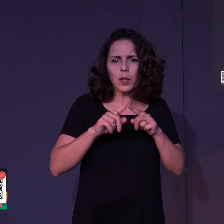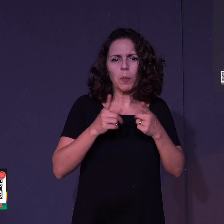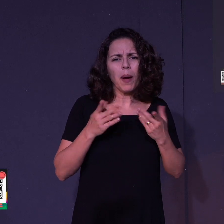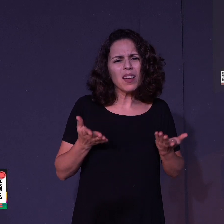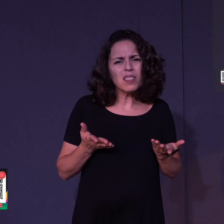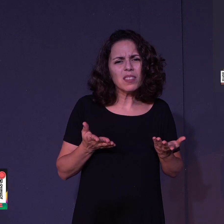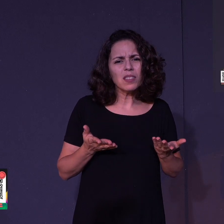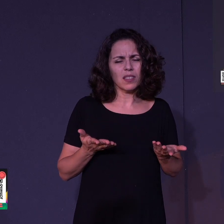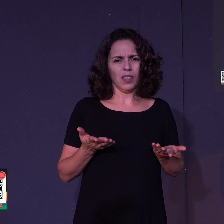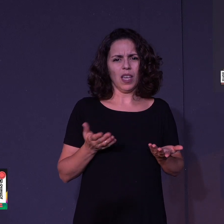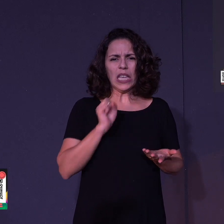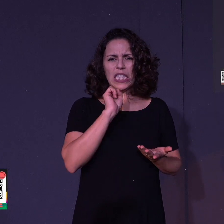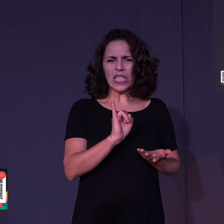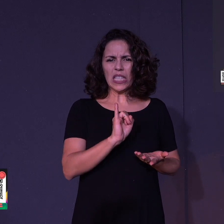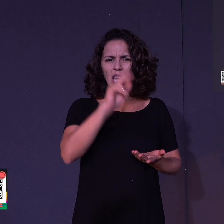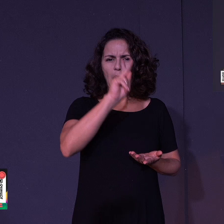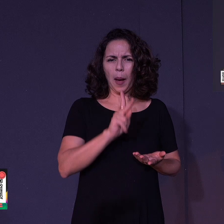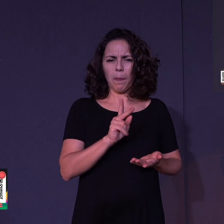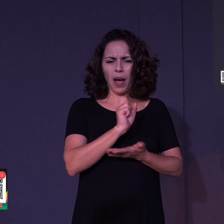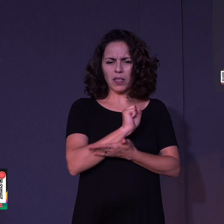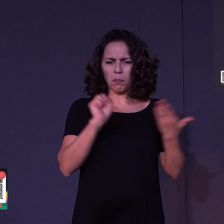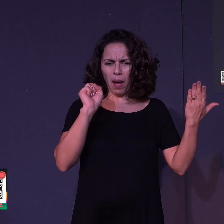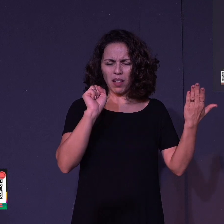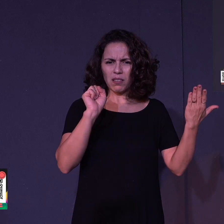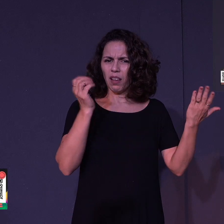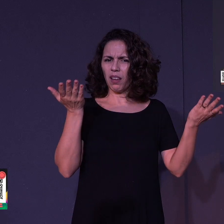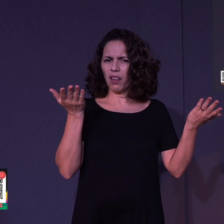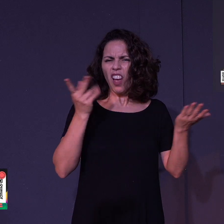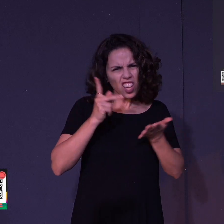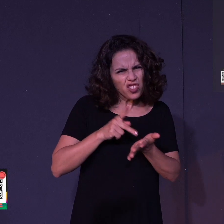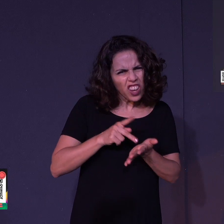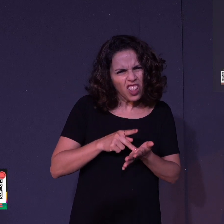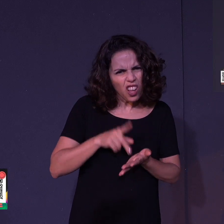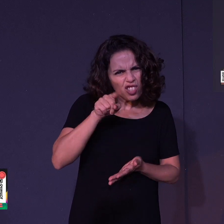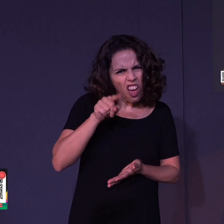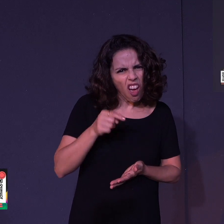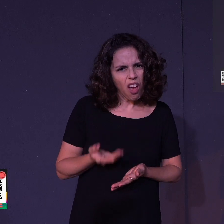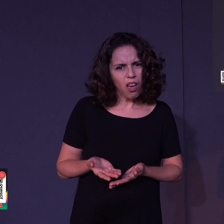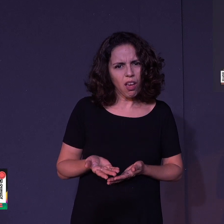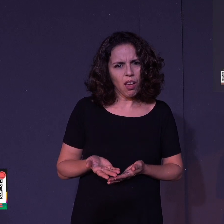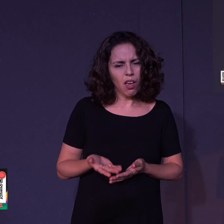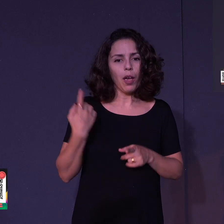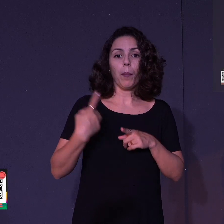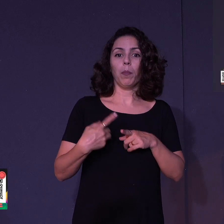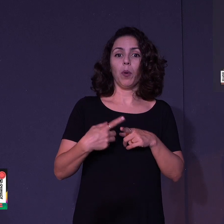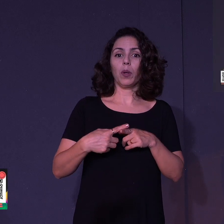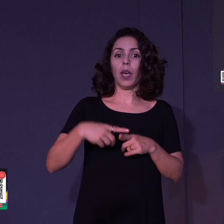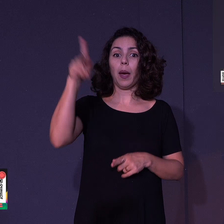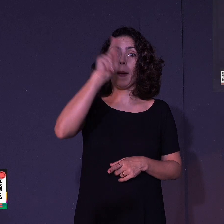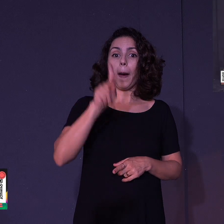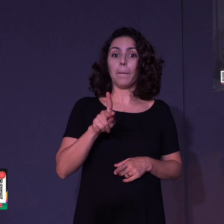passageira, porque paz verdadeiramente nós só temos em Cristo Jesus. Essa é a verdade. A verdade é